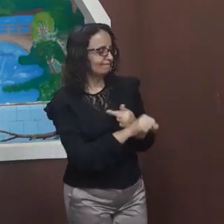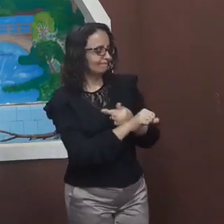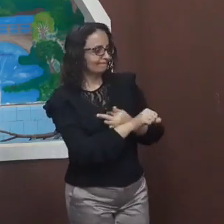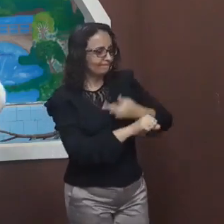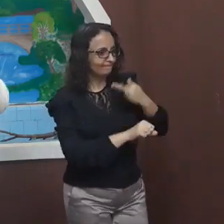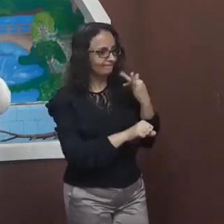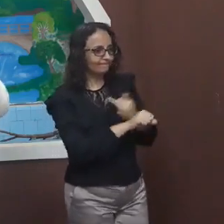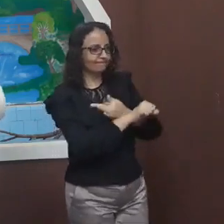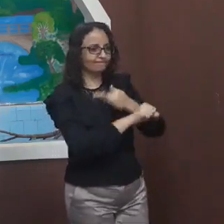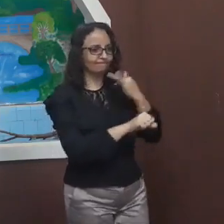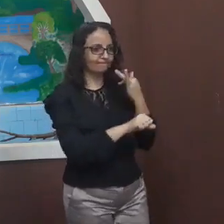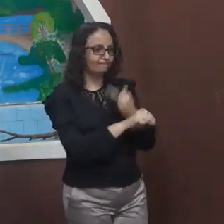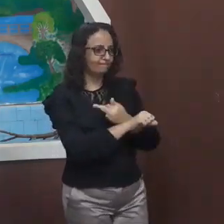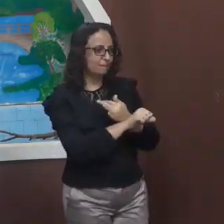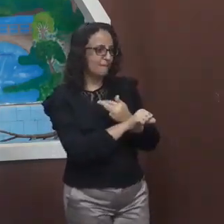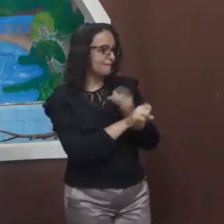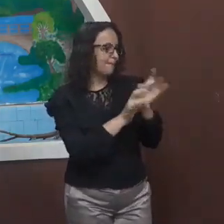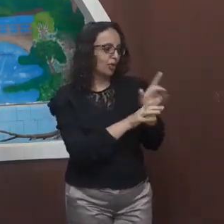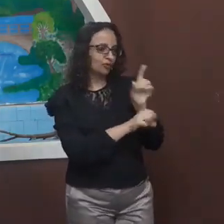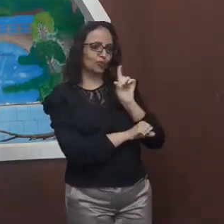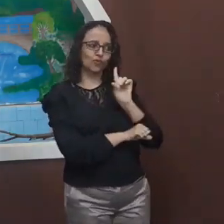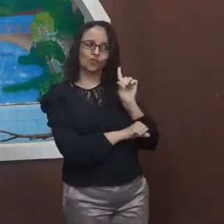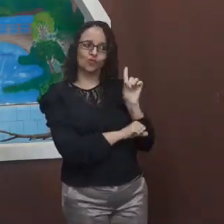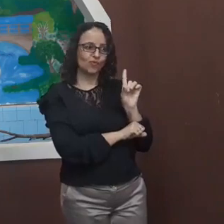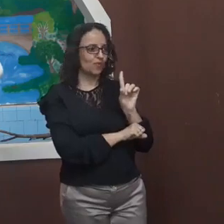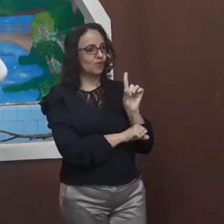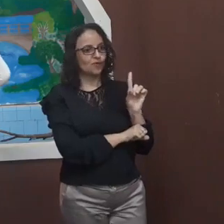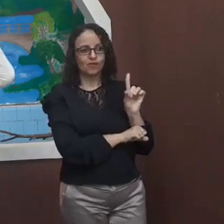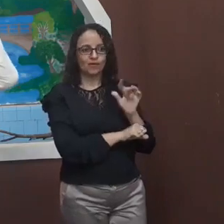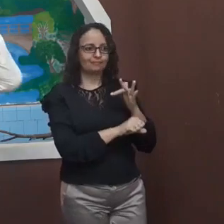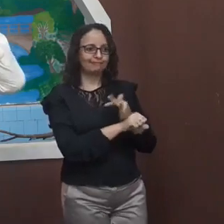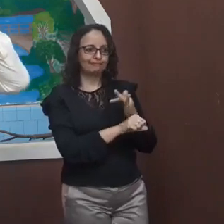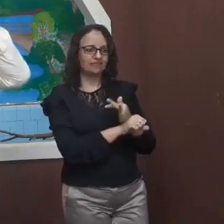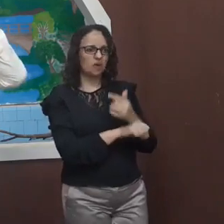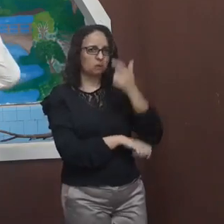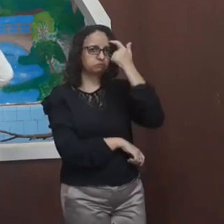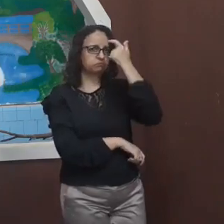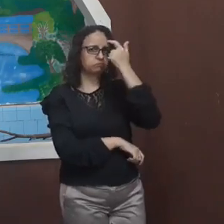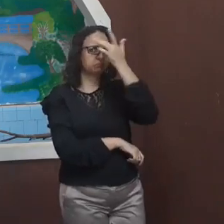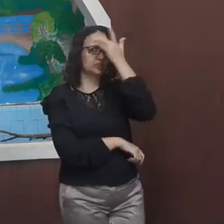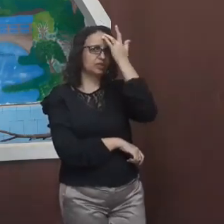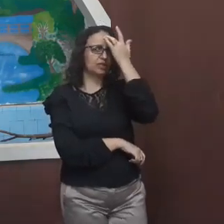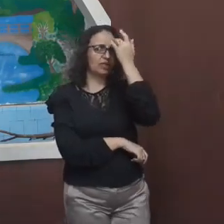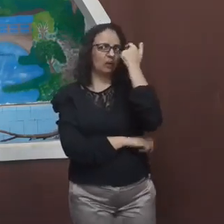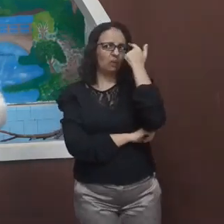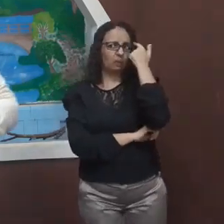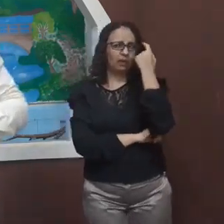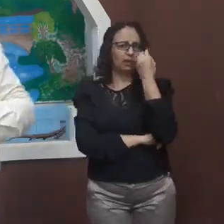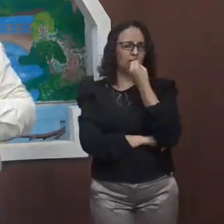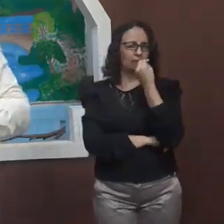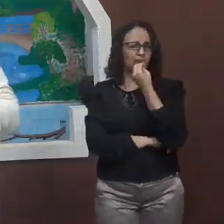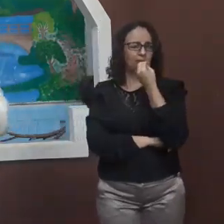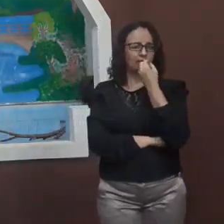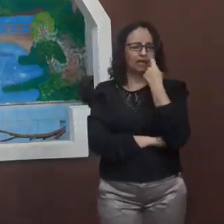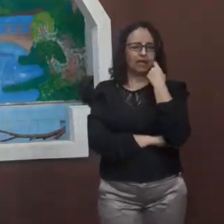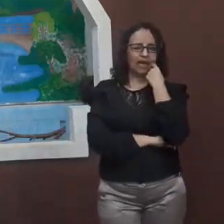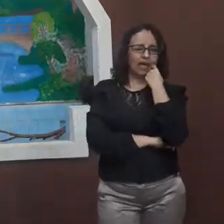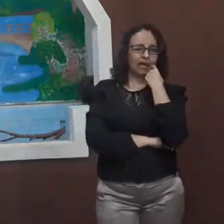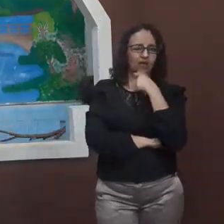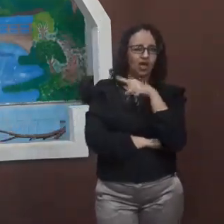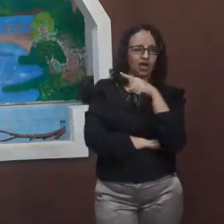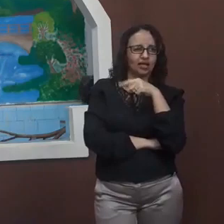persevera. Ah, pastor, agora eu não vou pedir para dar o glória a Deus não, porque vai que você fica